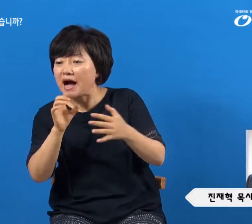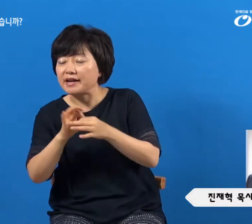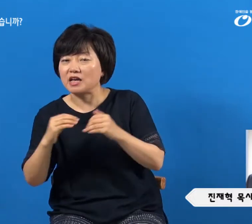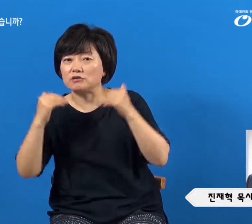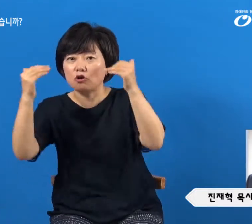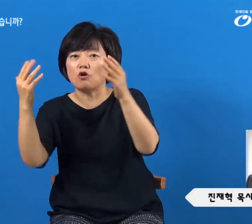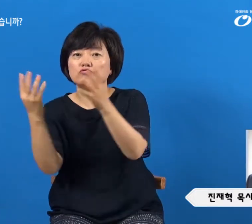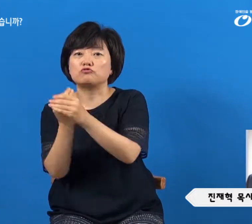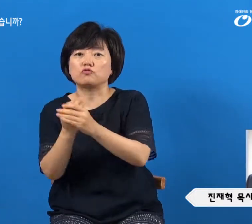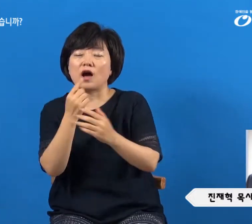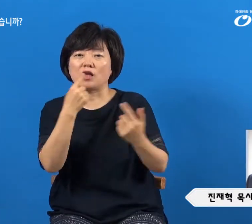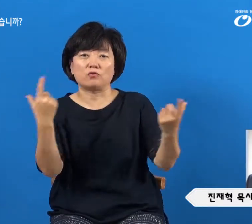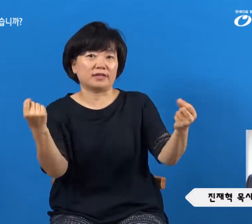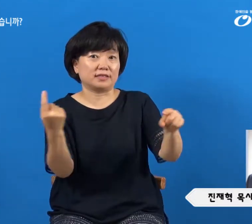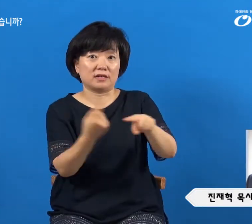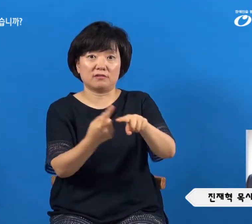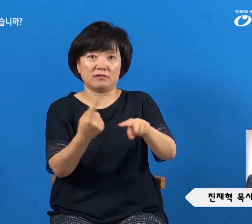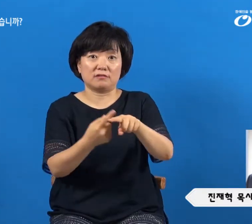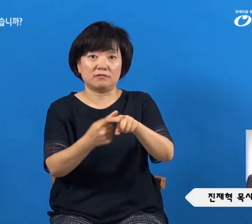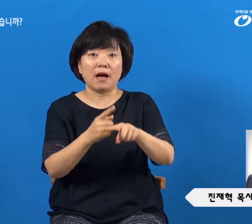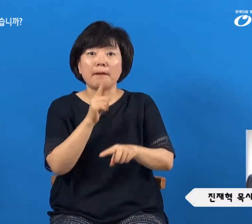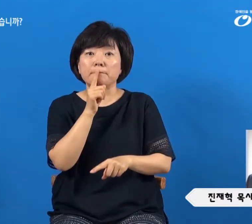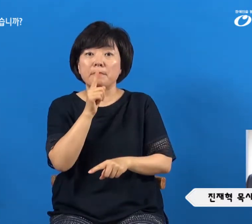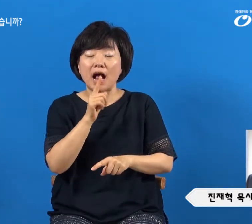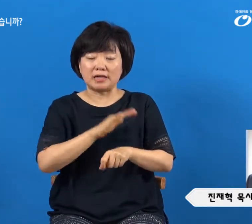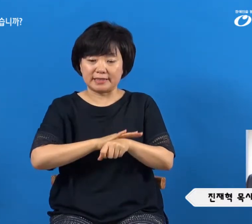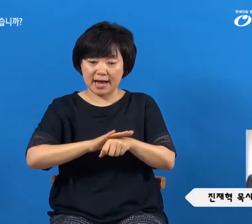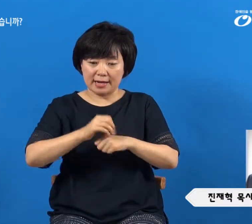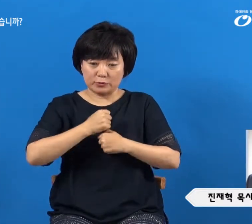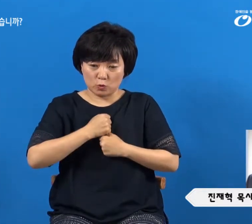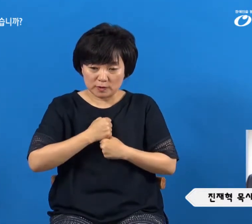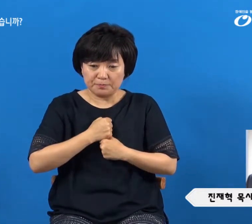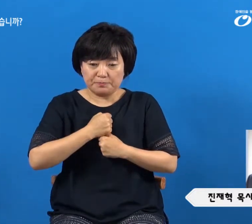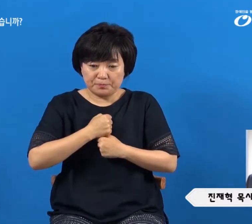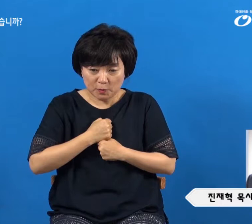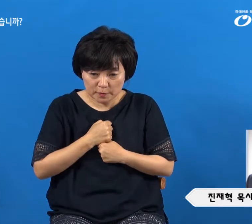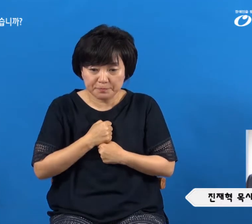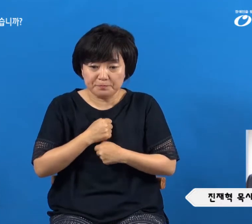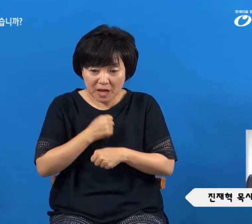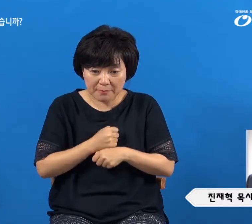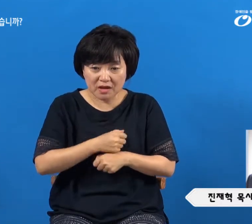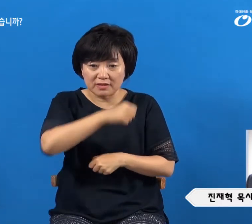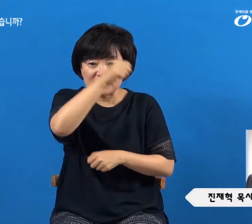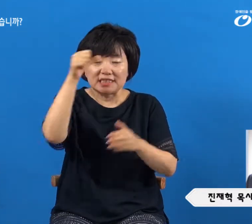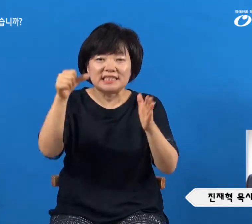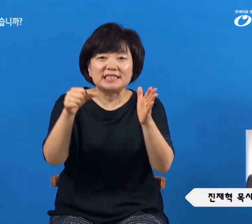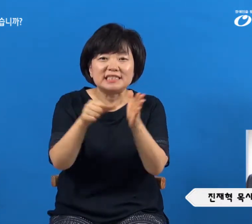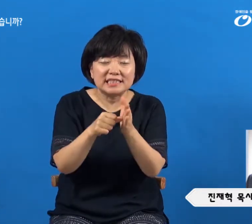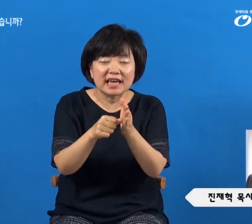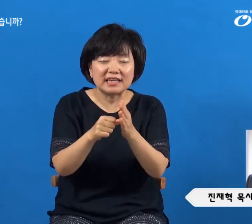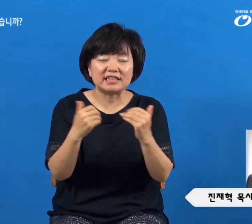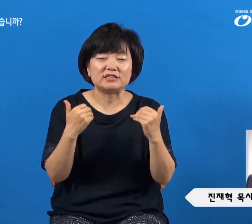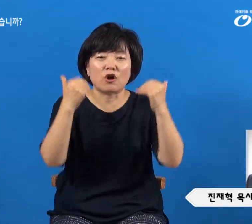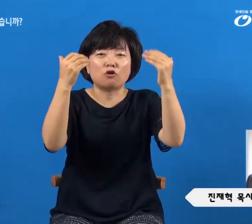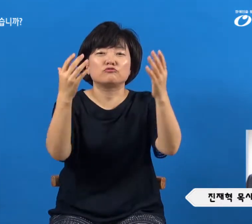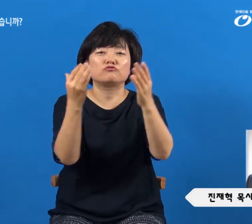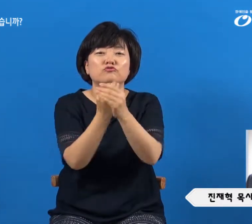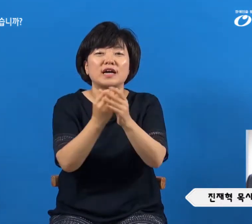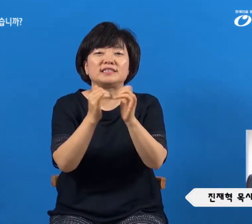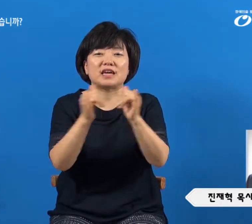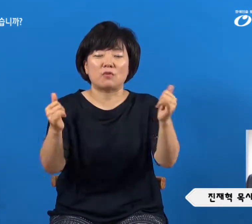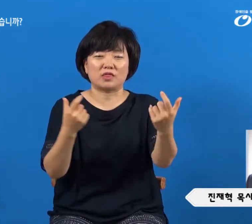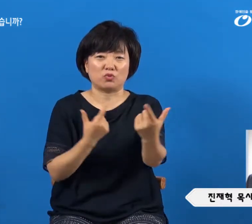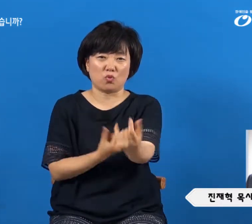성숙이라고 이야기합니다. 내 말의 성숙도가 내 인생의 성숙도를 결정한다고